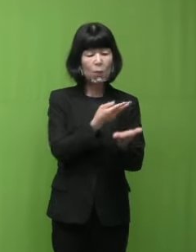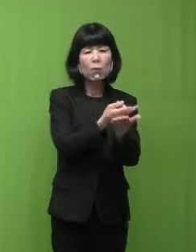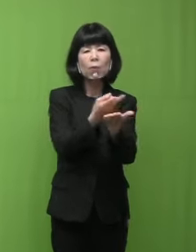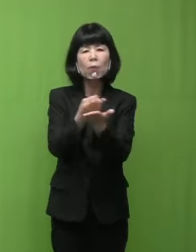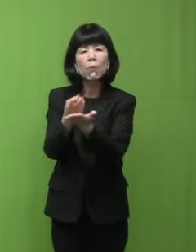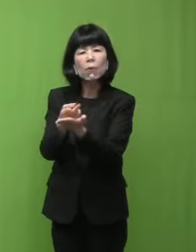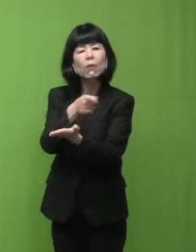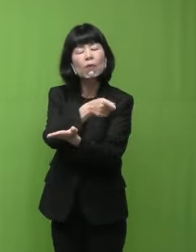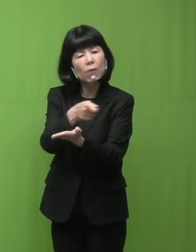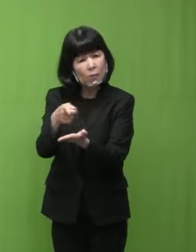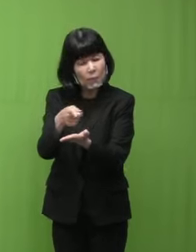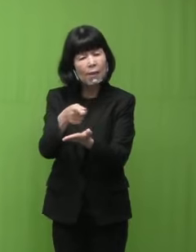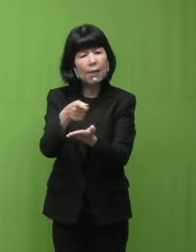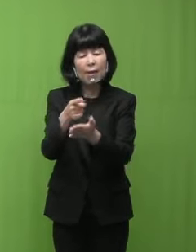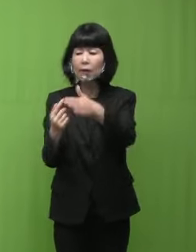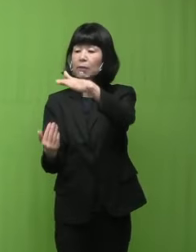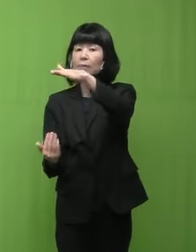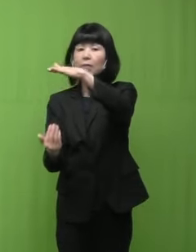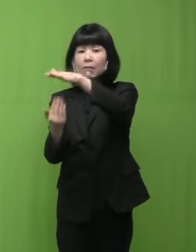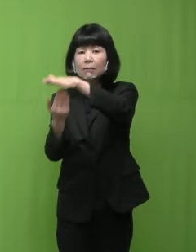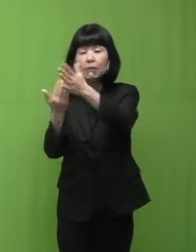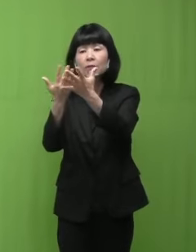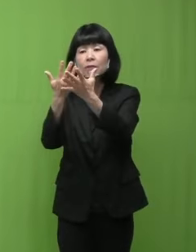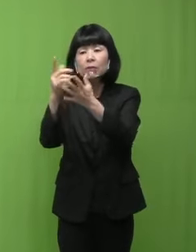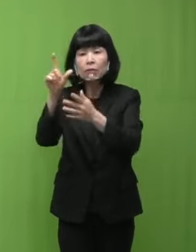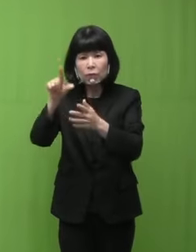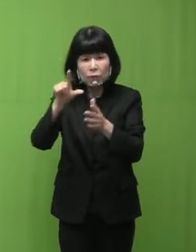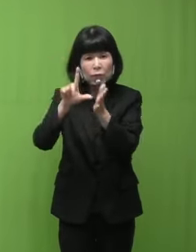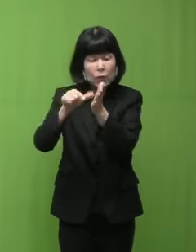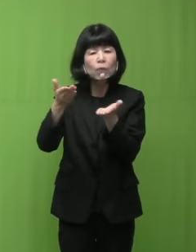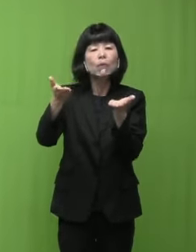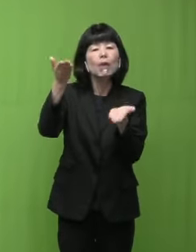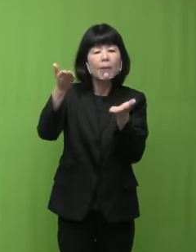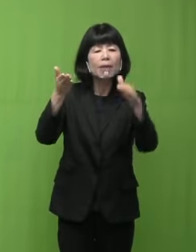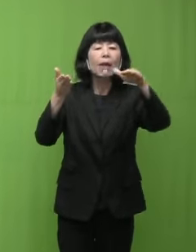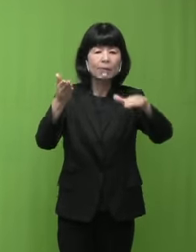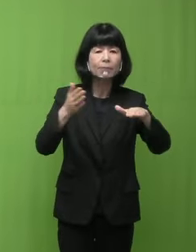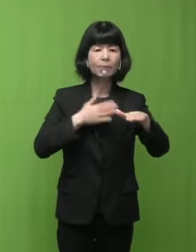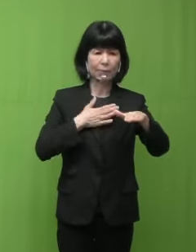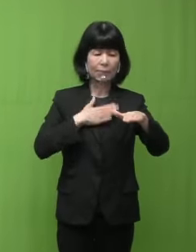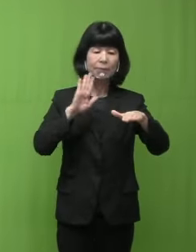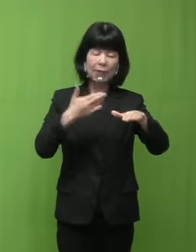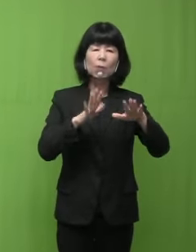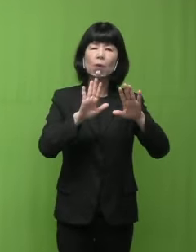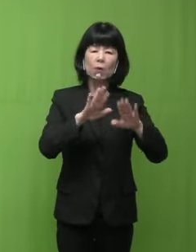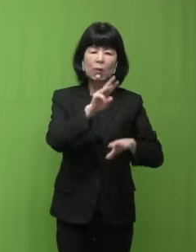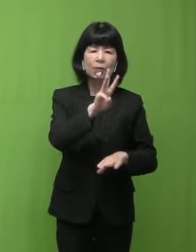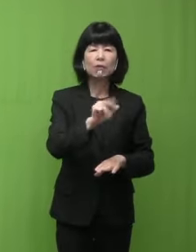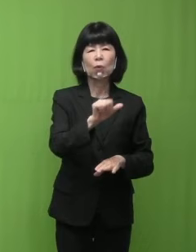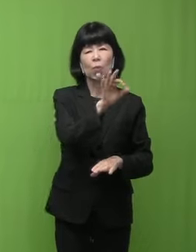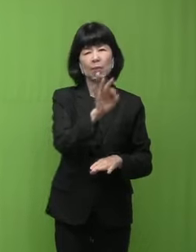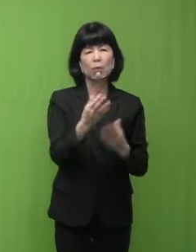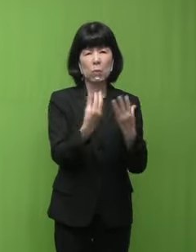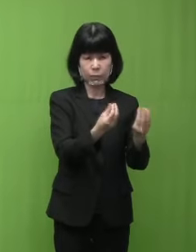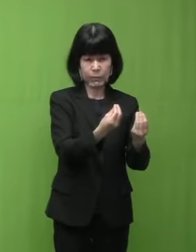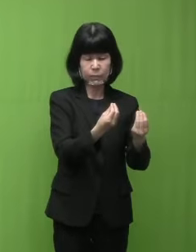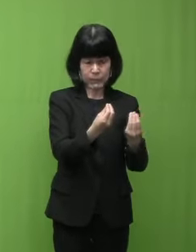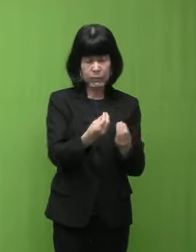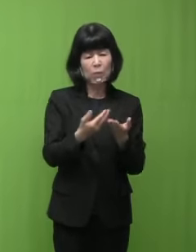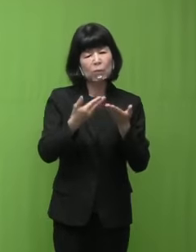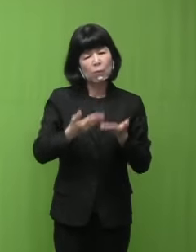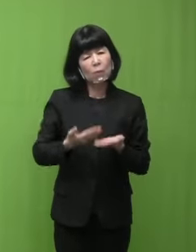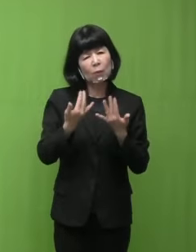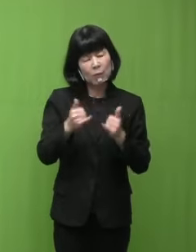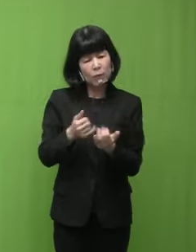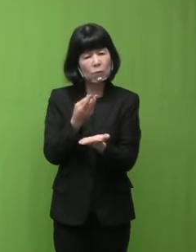はこういうピークなどとですね比べますと下がってはいるものの35%まだ重賞病床使用率につき